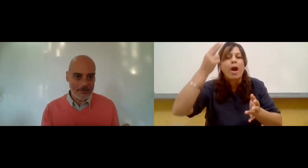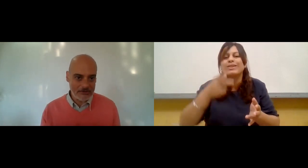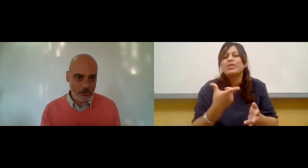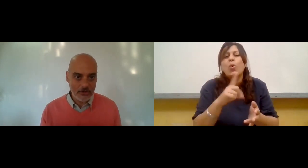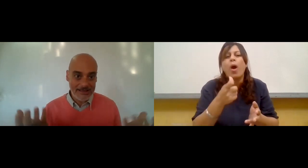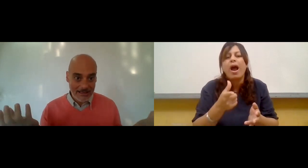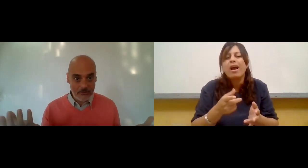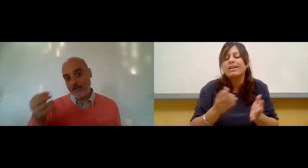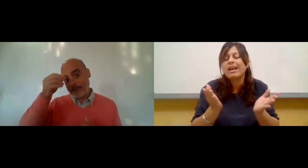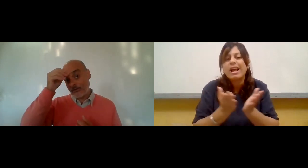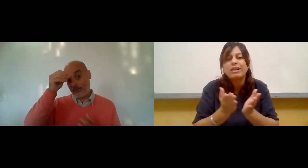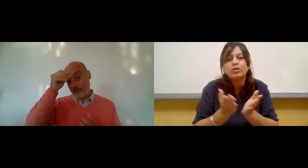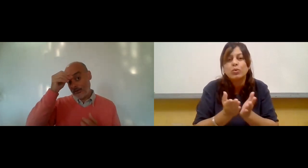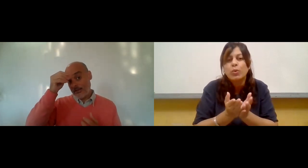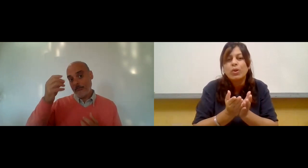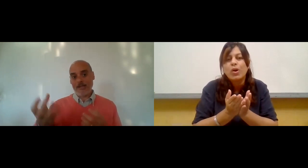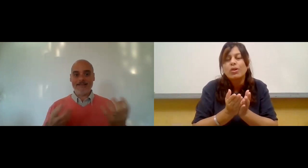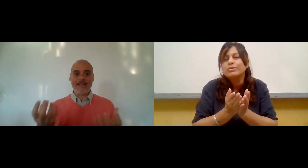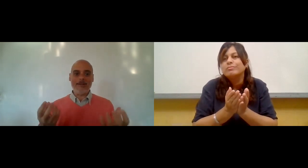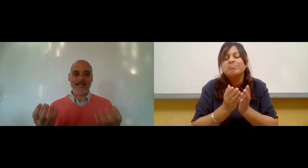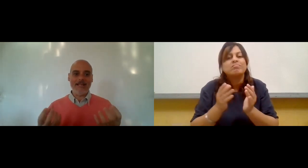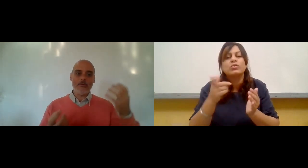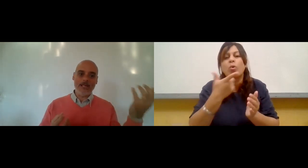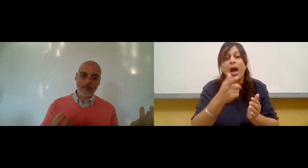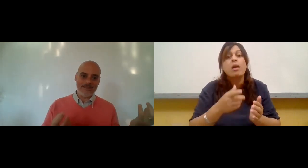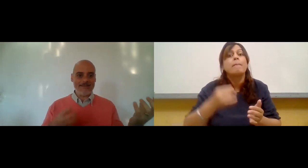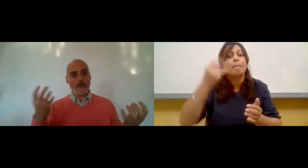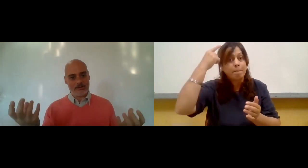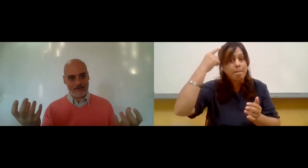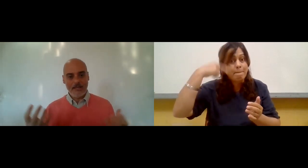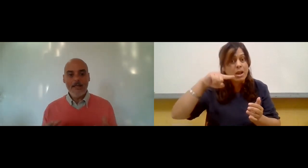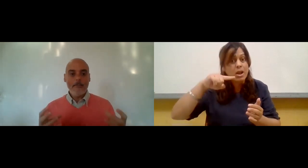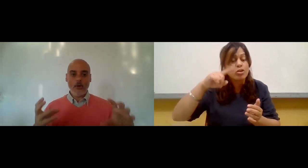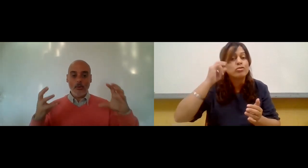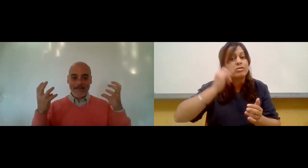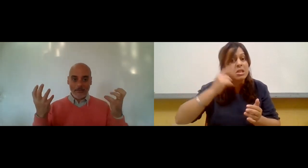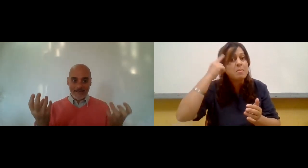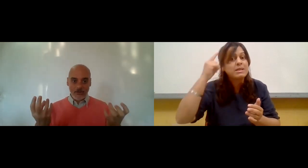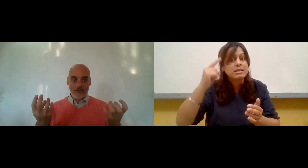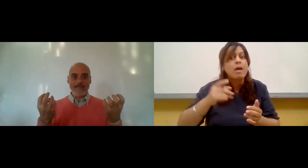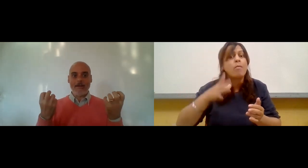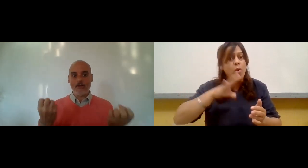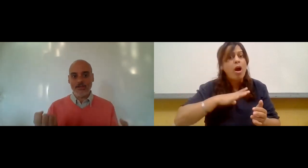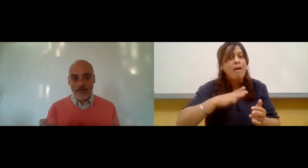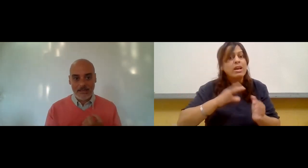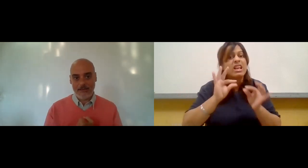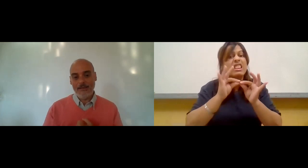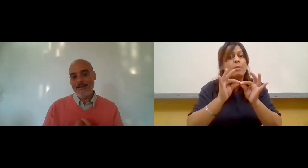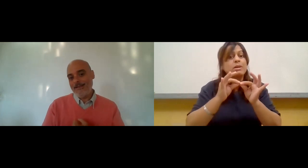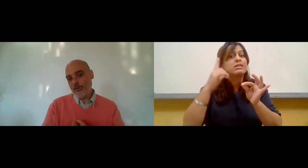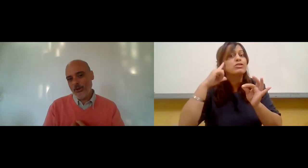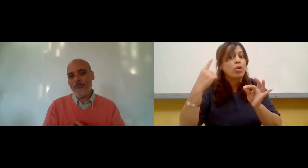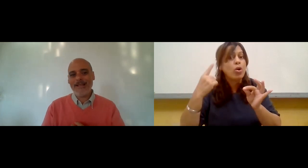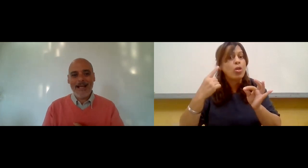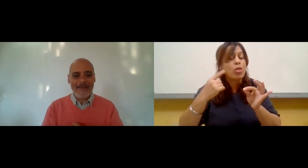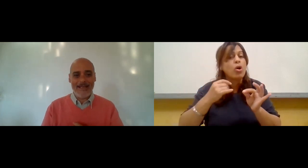haber un intérprete sordo, tiene que haber un intérprete sordo, porque es el que pasaría de una lengua de señas a otra. Pero como la interpretación estaba concebida